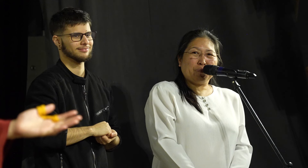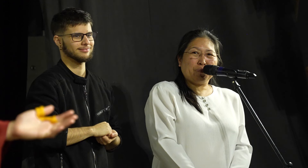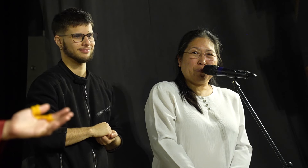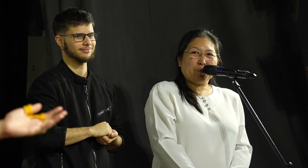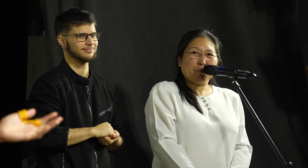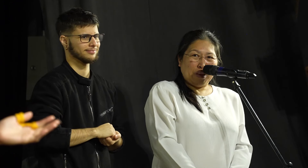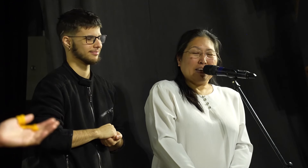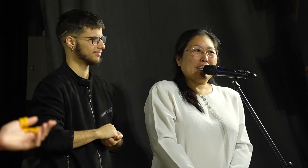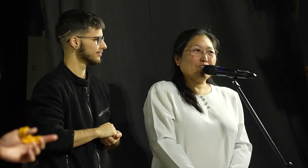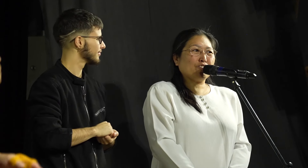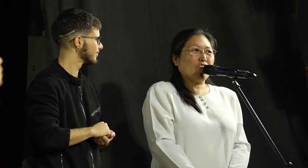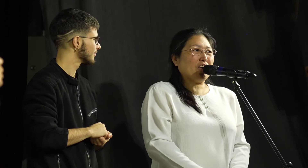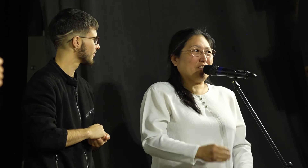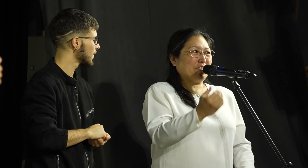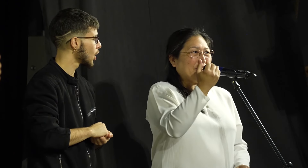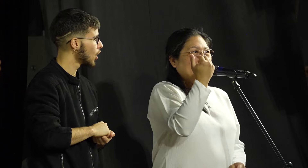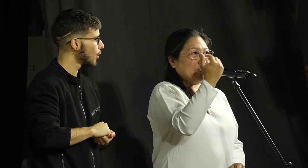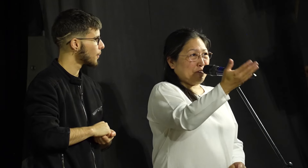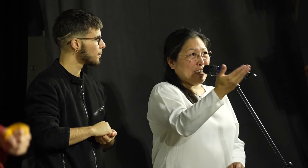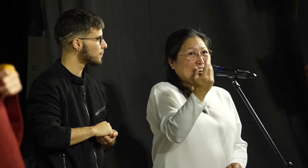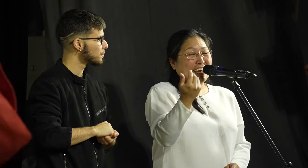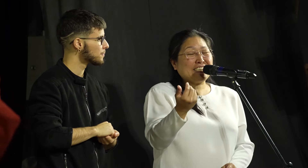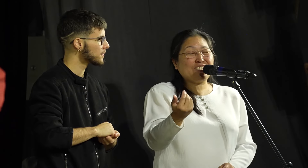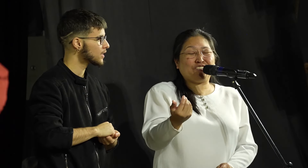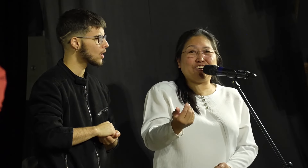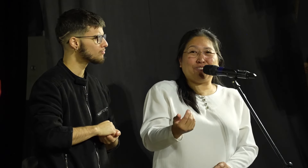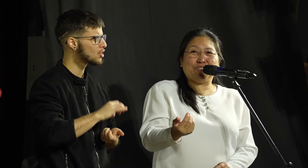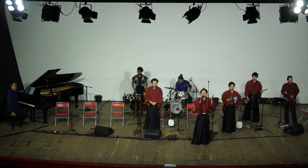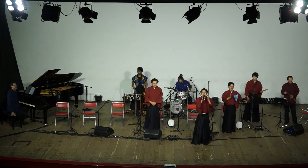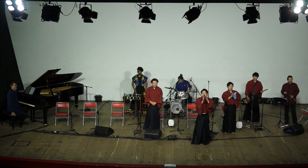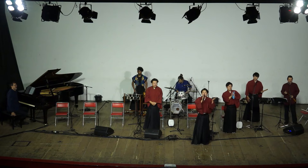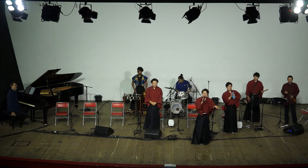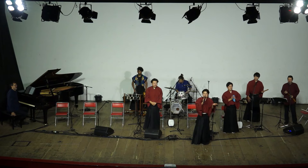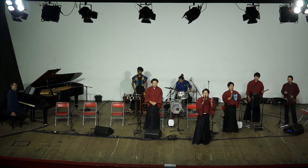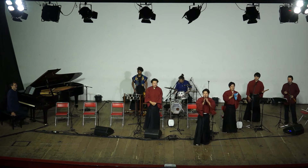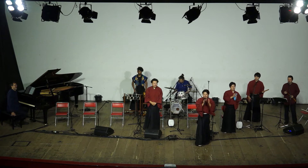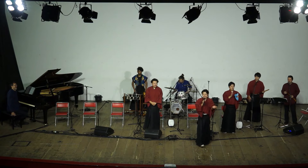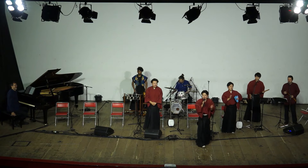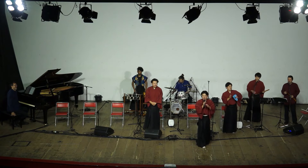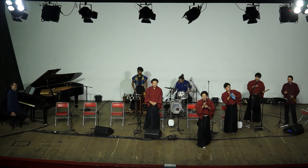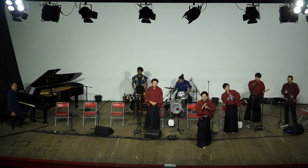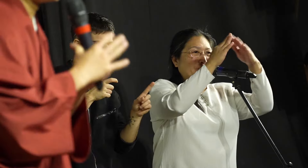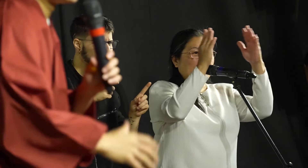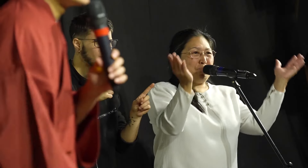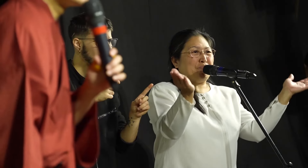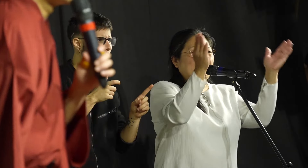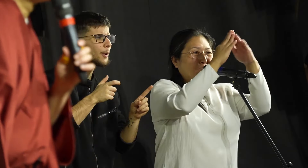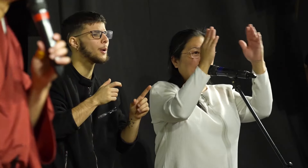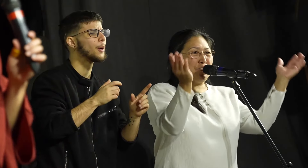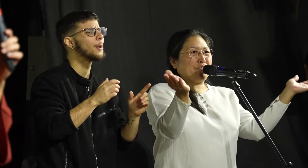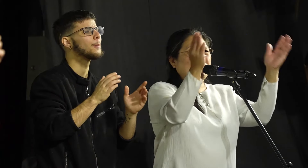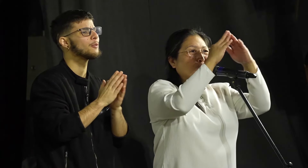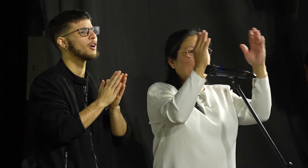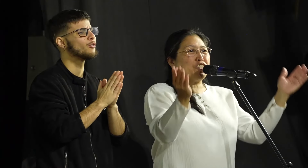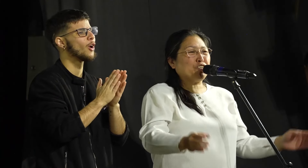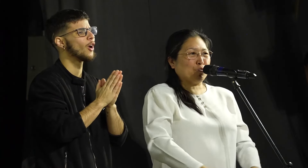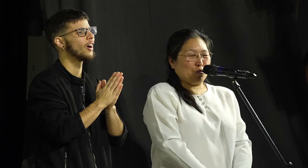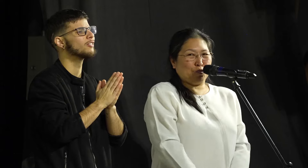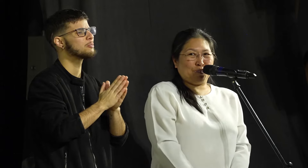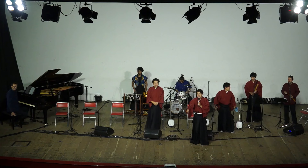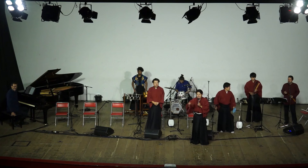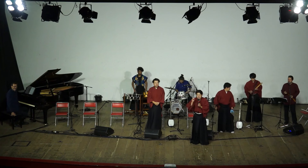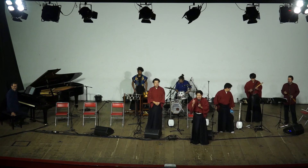皆さんも見てるだけではなくて não só vocês ficarem assistindo. 一緒に盛り上がっていきましょう。 Por favor, vamos